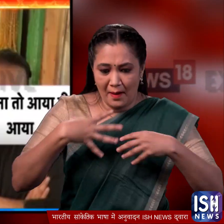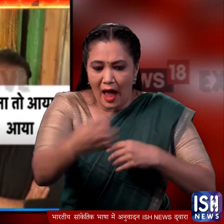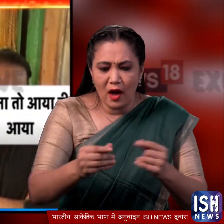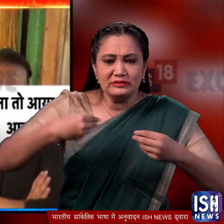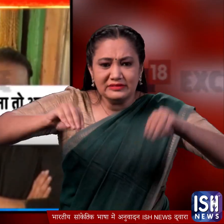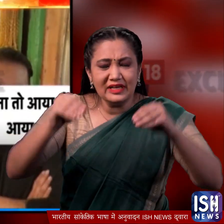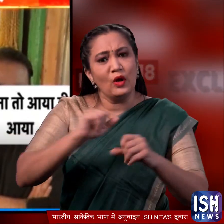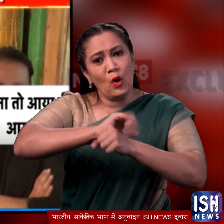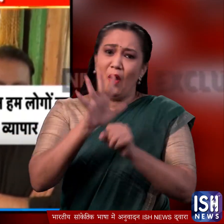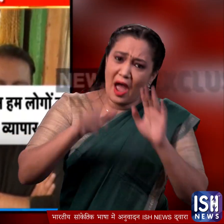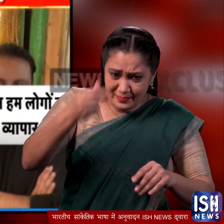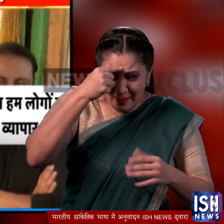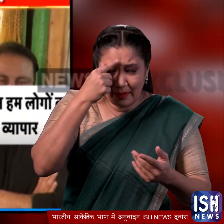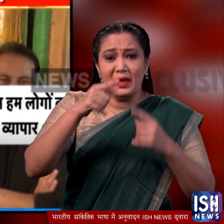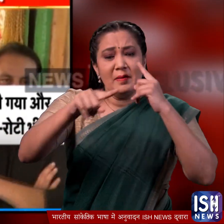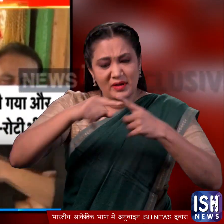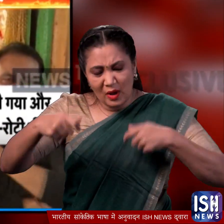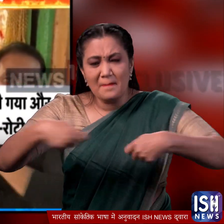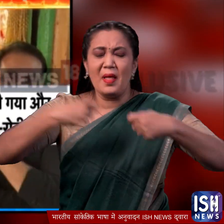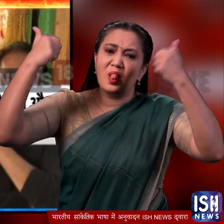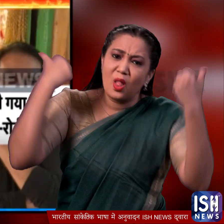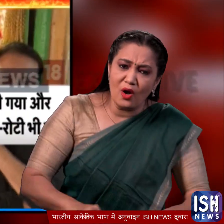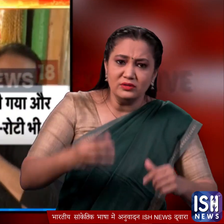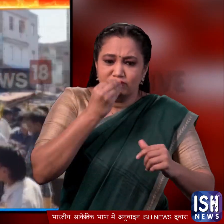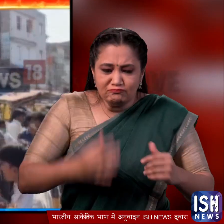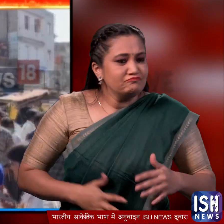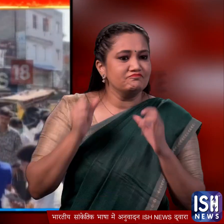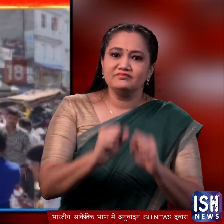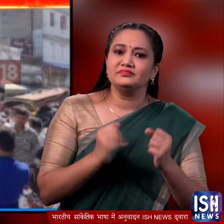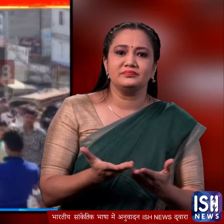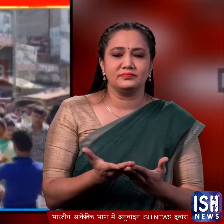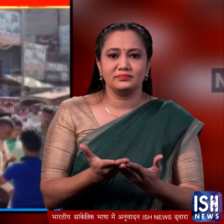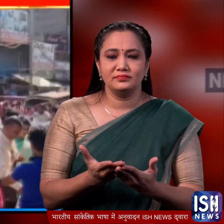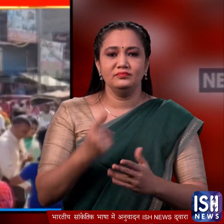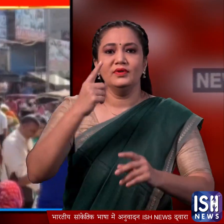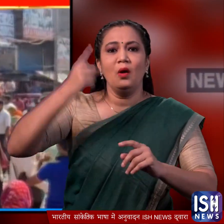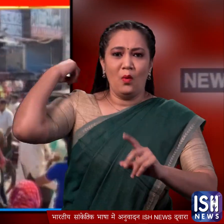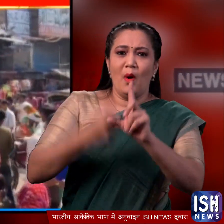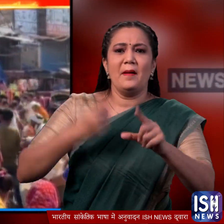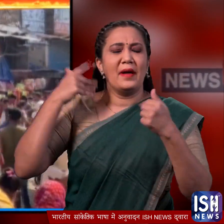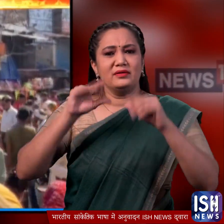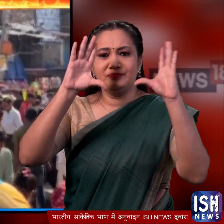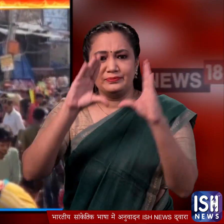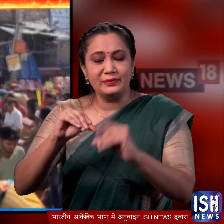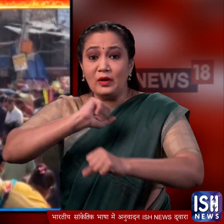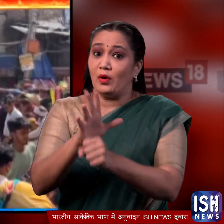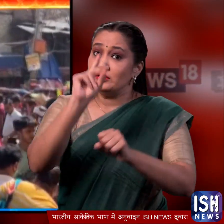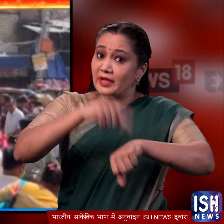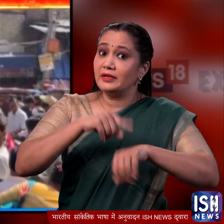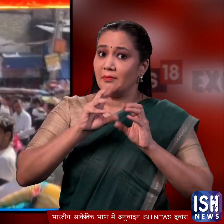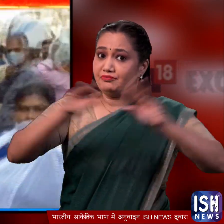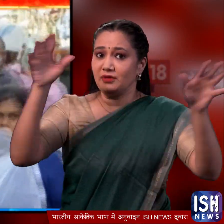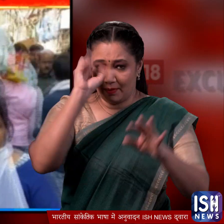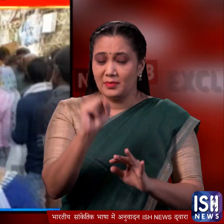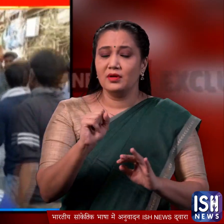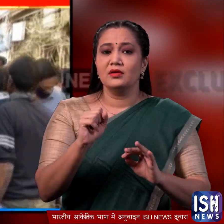उड़ गई। कोरोना तो आया ही आया, लेकिन हम लोग का व्यापार भी गया, रोजी रोटी भी गई है। बीते साल शांत पड़ा रहा कोरोना ऐसा ही मौसम में दूसरी लहर बनकर आया